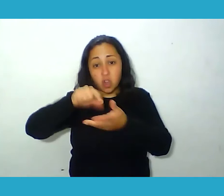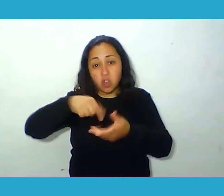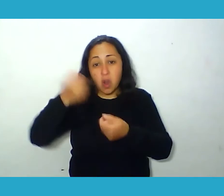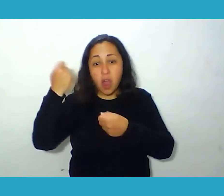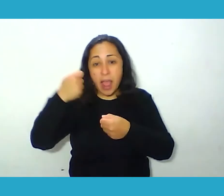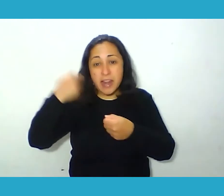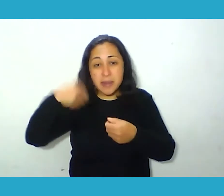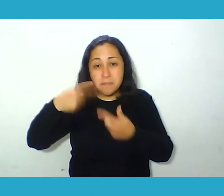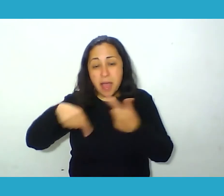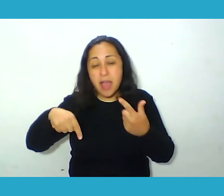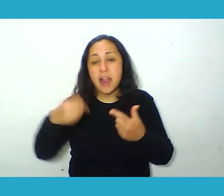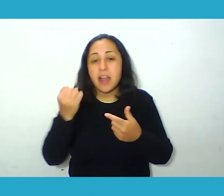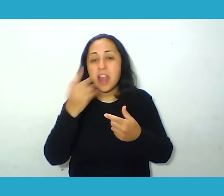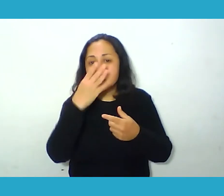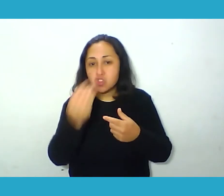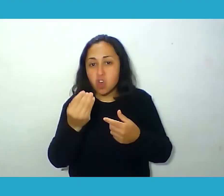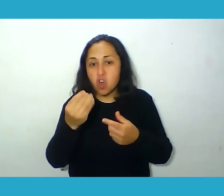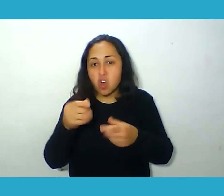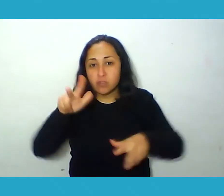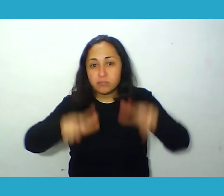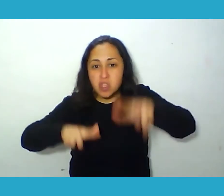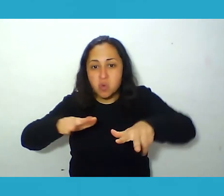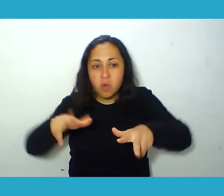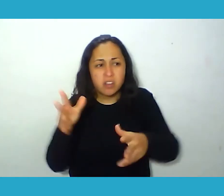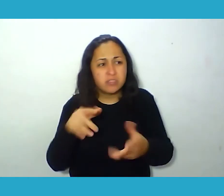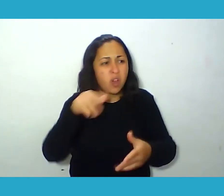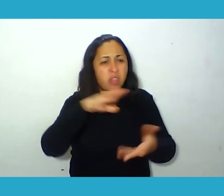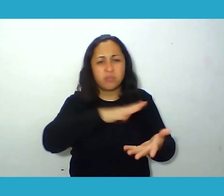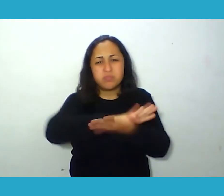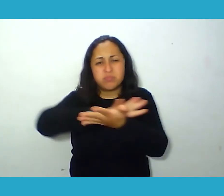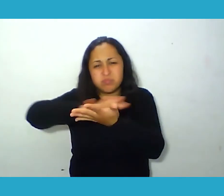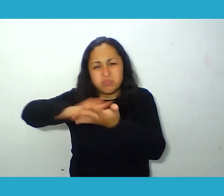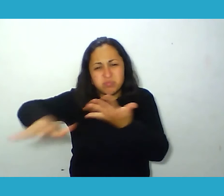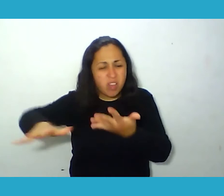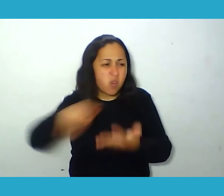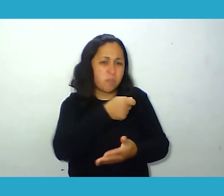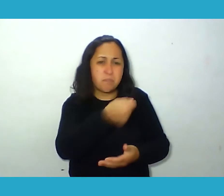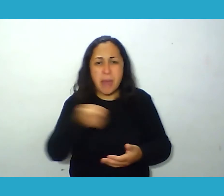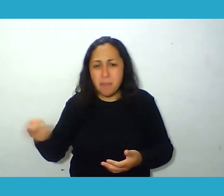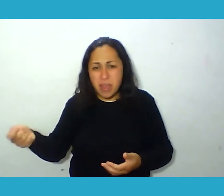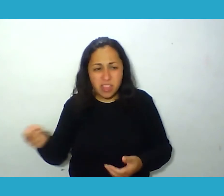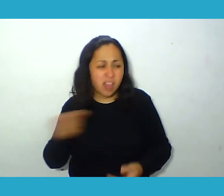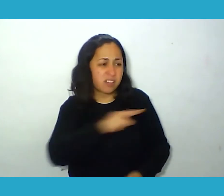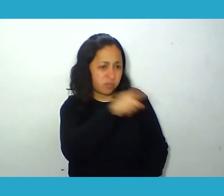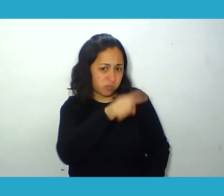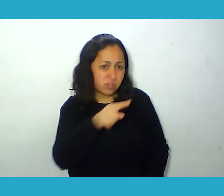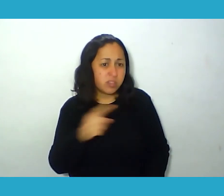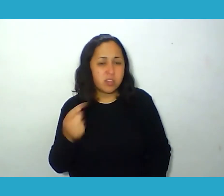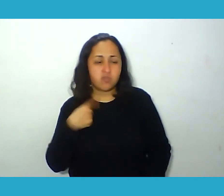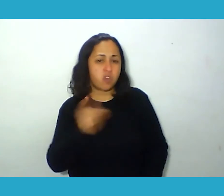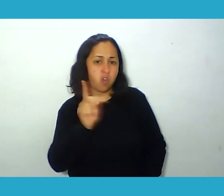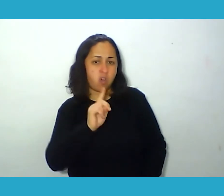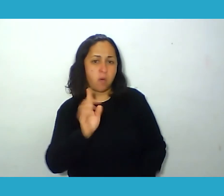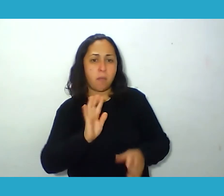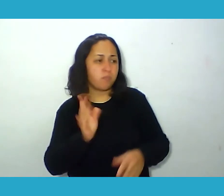como animales, zorros, iguanas, ranas. Todo eso lo pasará por encima, lo matarán. Y no van a permitir que los pasen